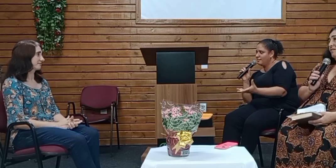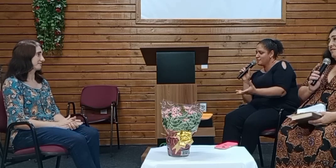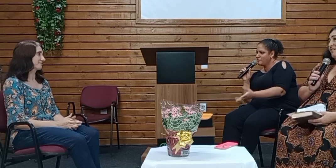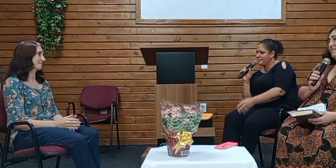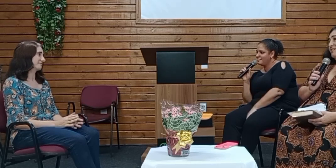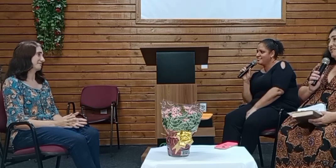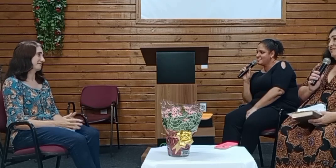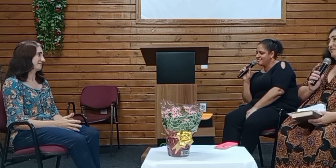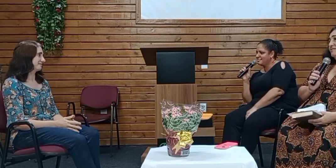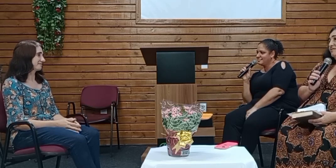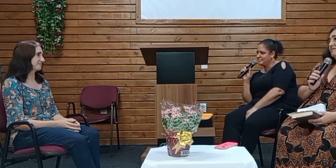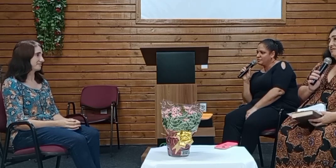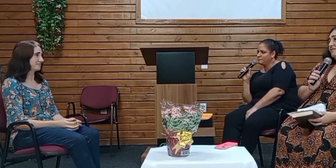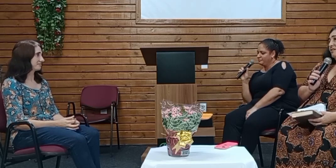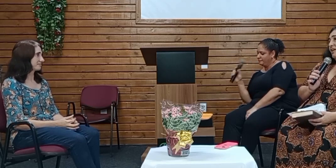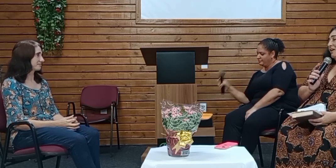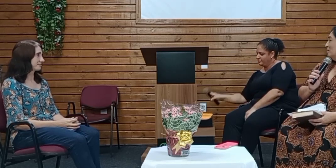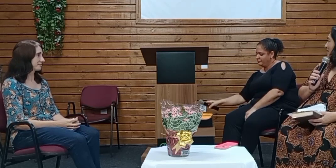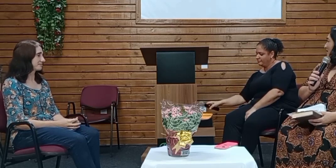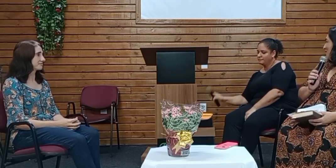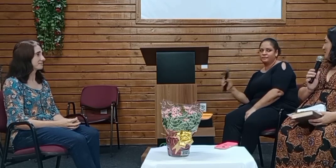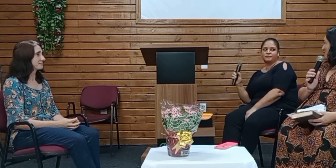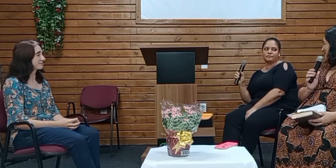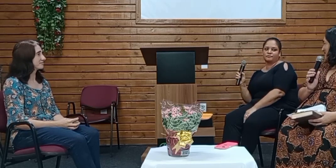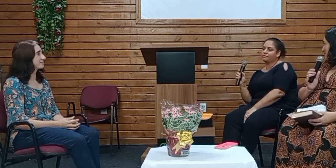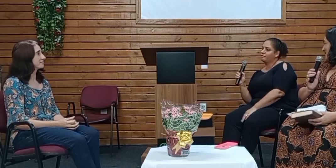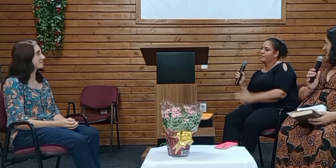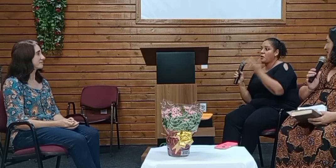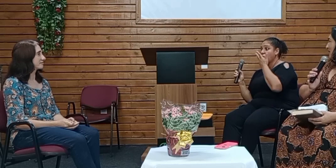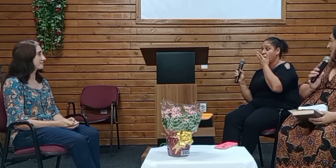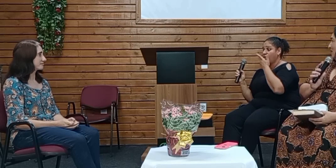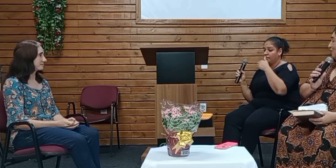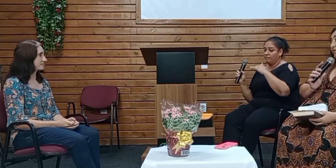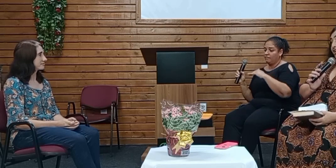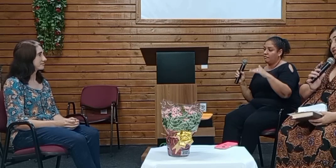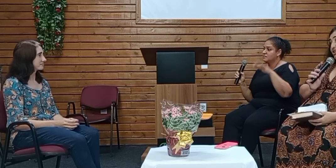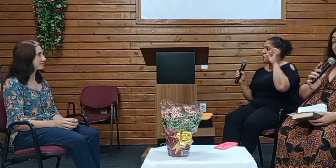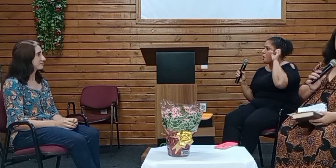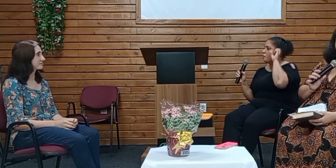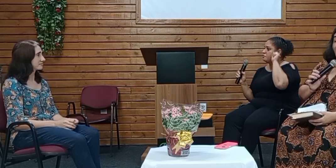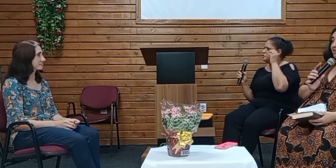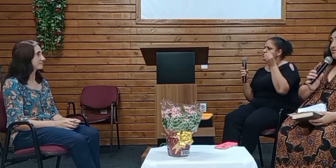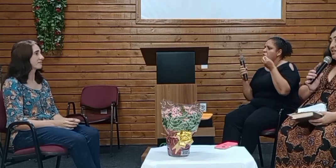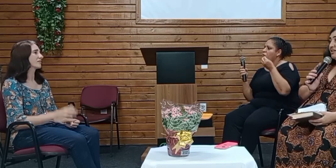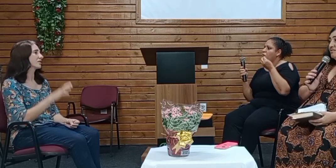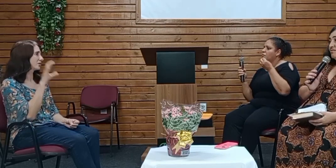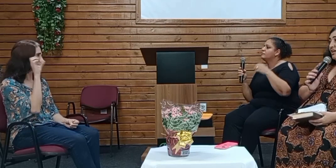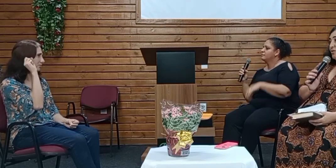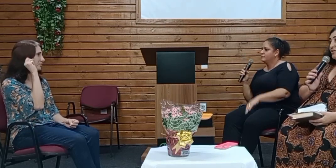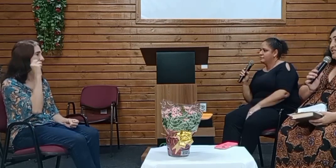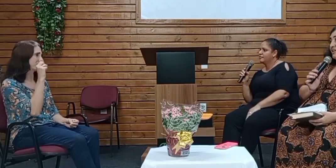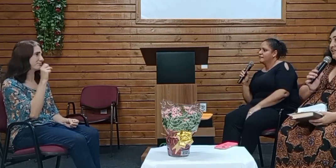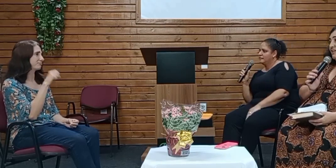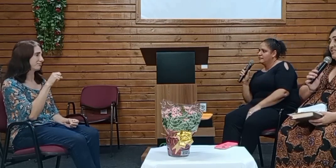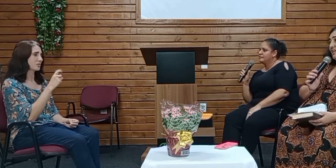entendia as brincadeiras, né? Nem, no caso, uma criança ouvinte, tem a televisão,